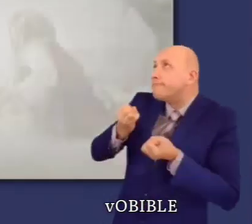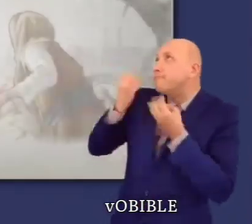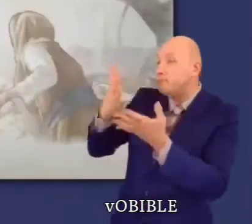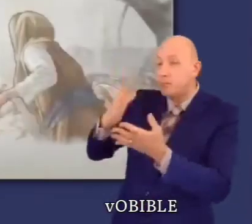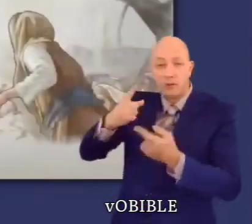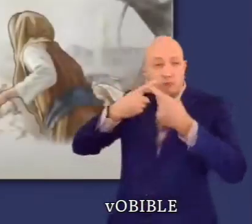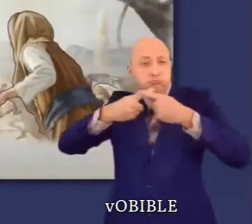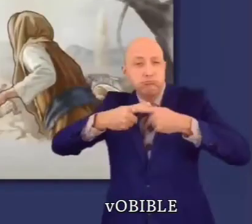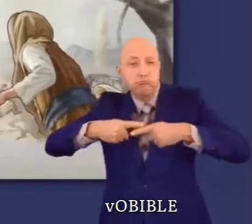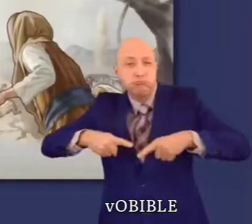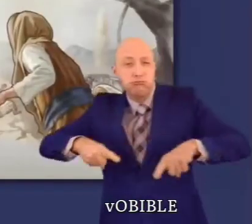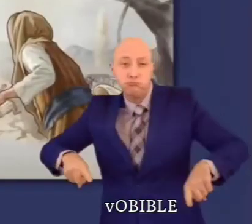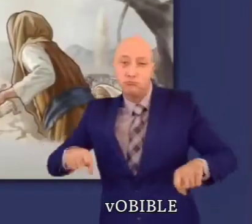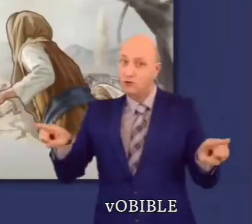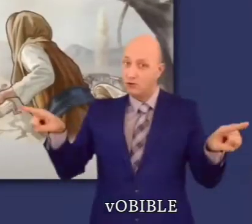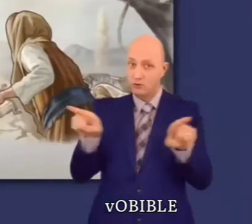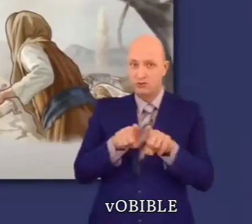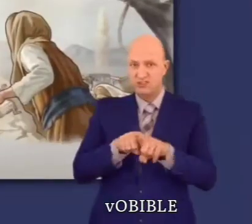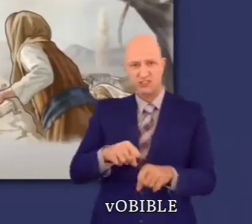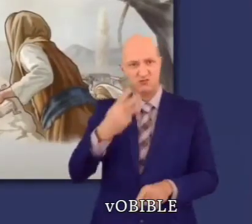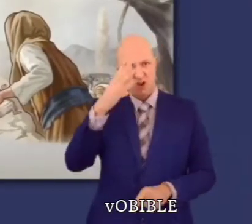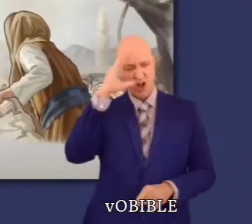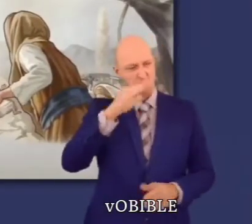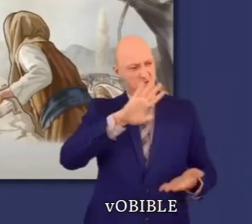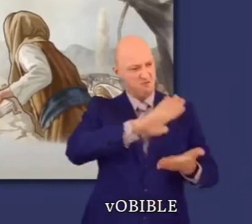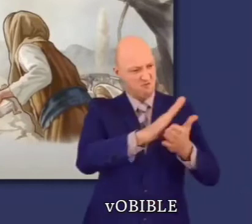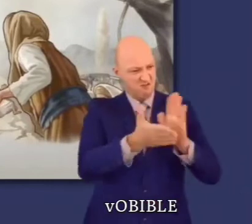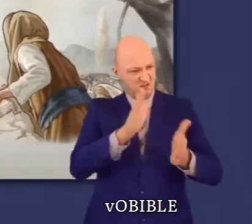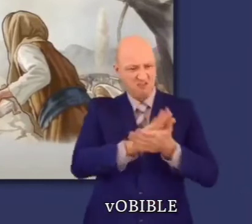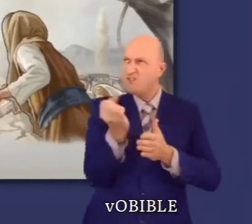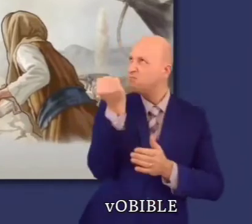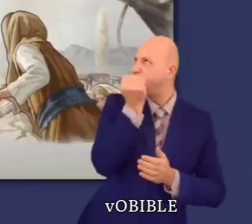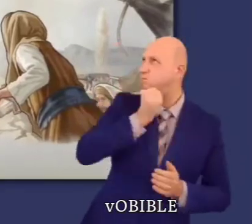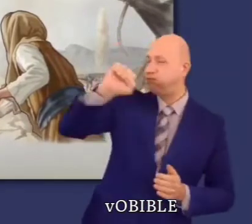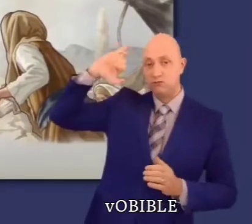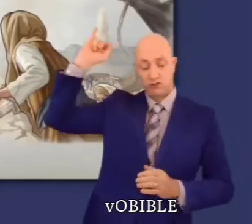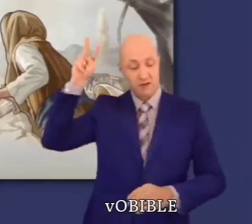montagneuse d'Éphraïm, où il est mort à l'âge de 110 ans.